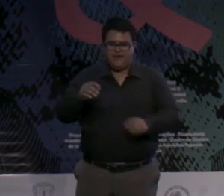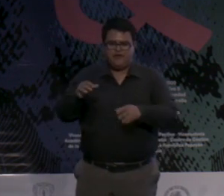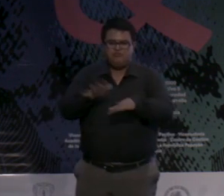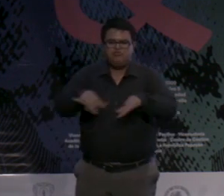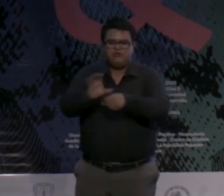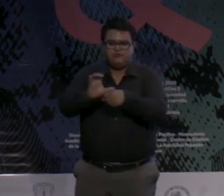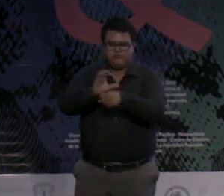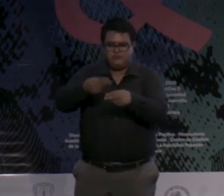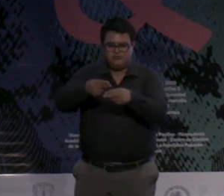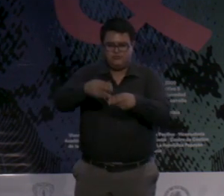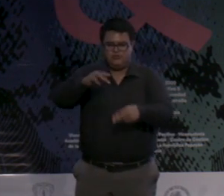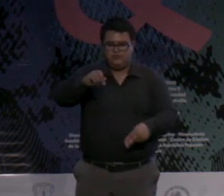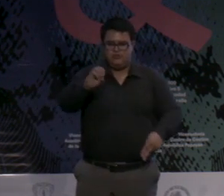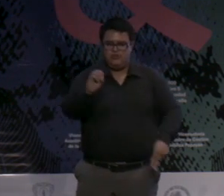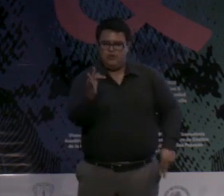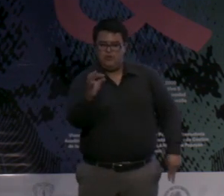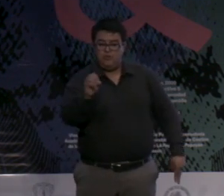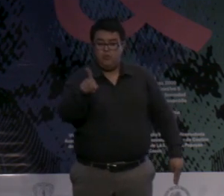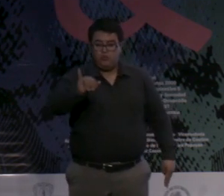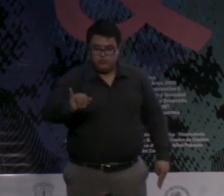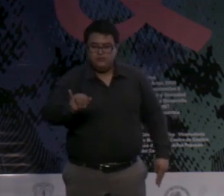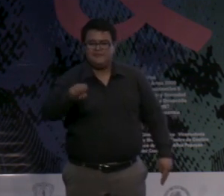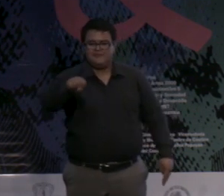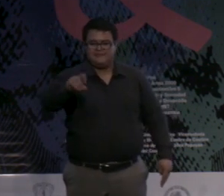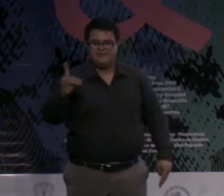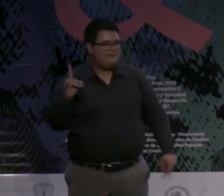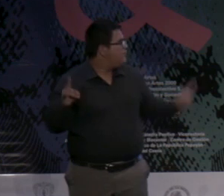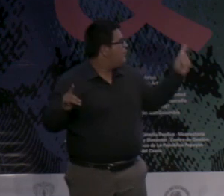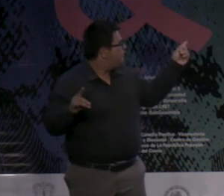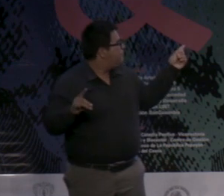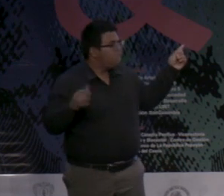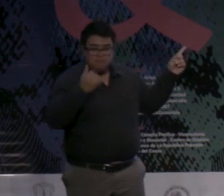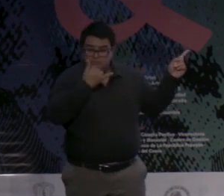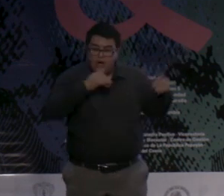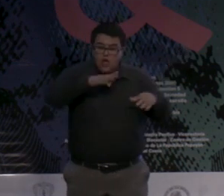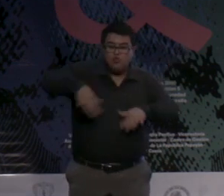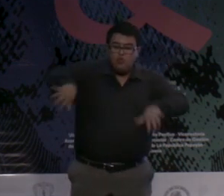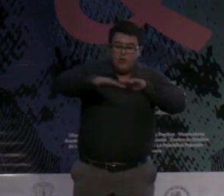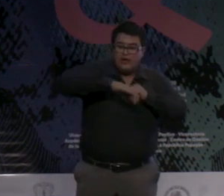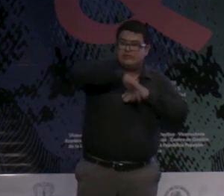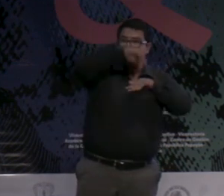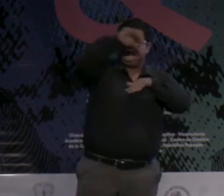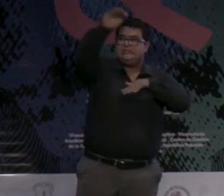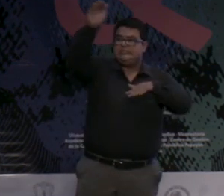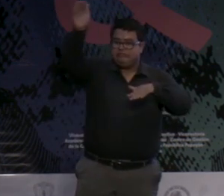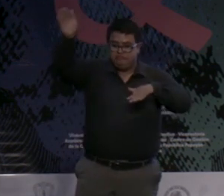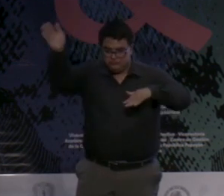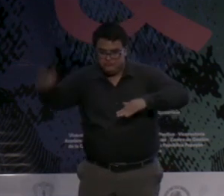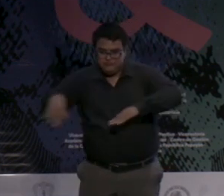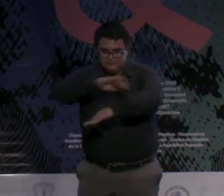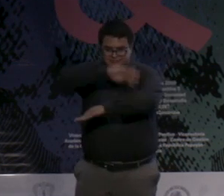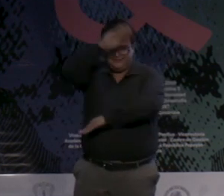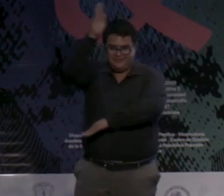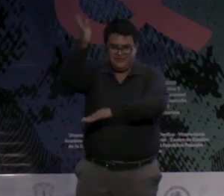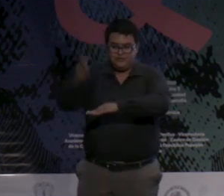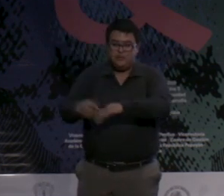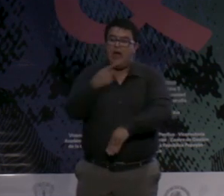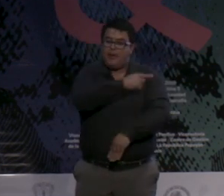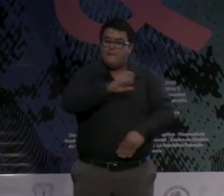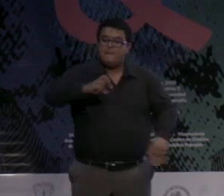Rico, un gran centro de explotación de plata que llegó a producir cerca del 70% de la producción de plata del mundo en el